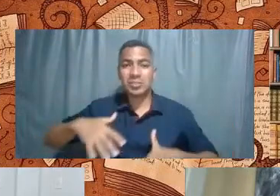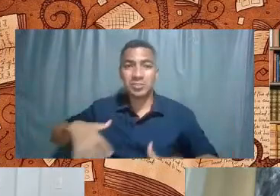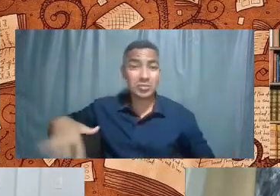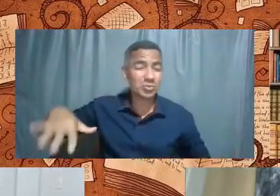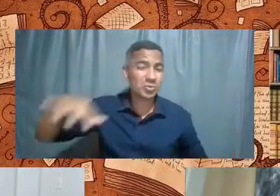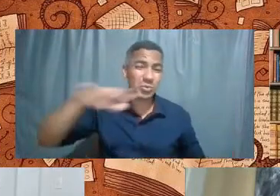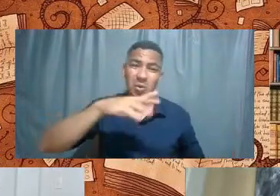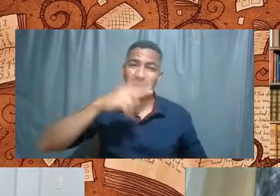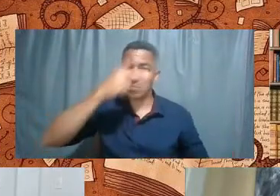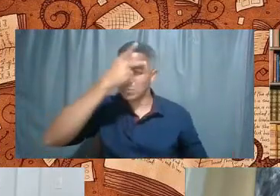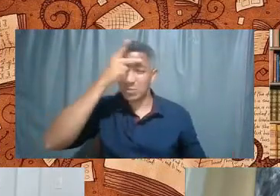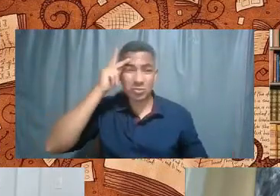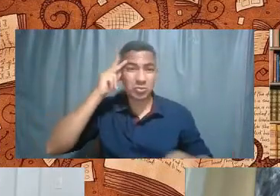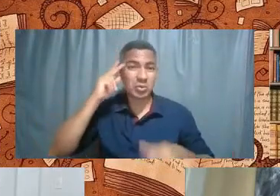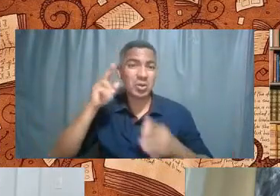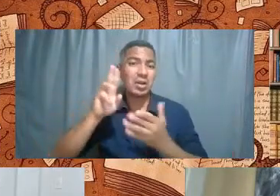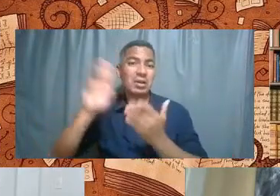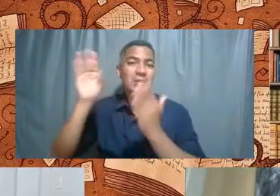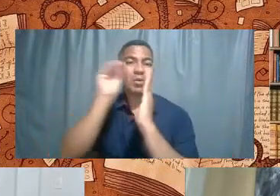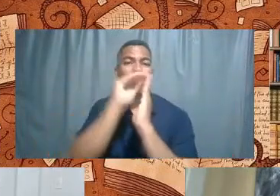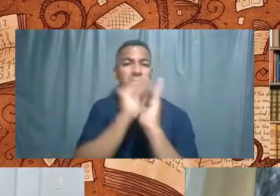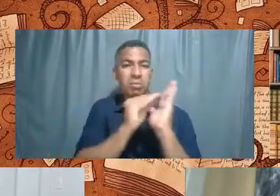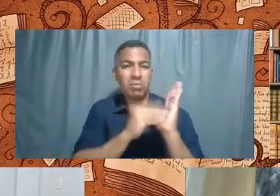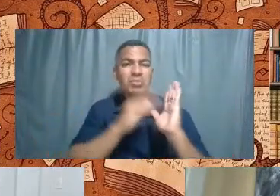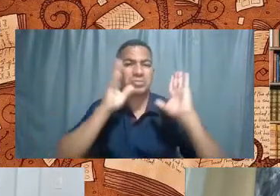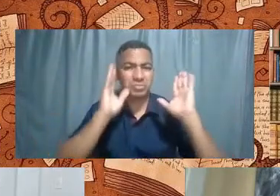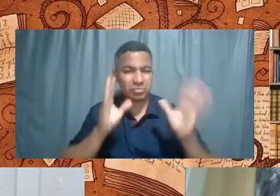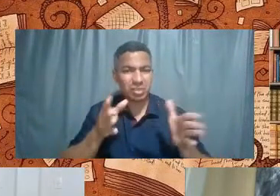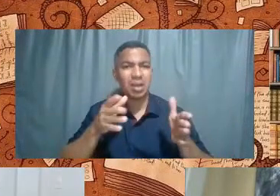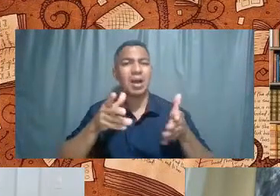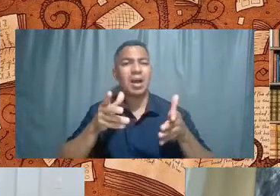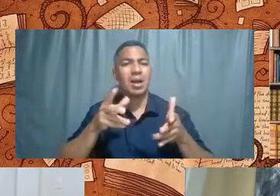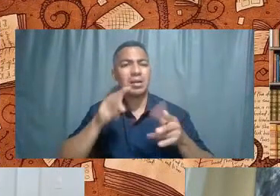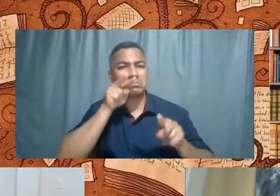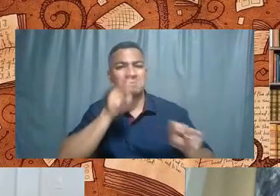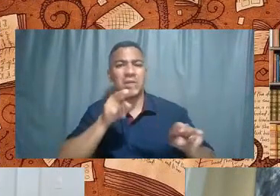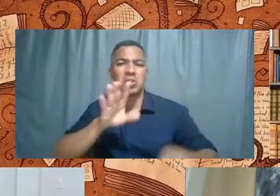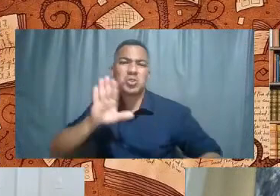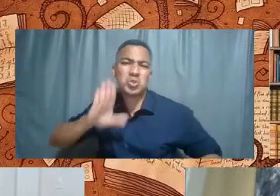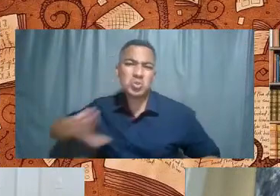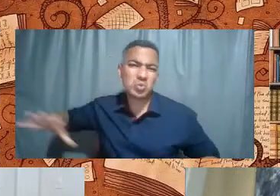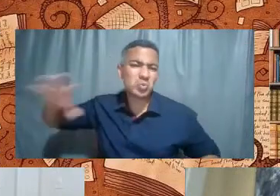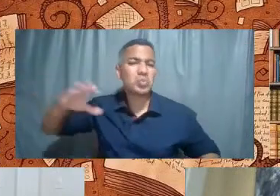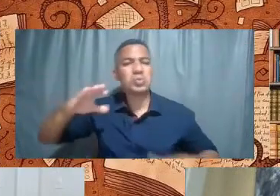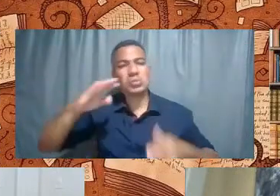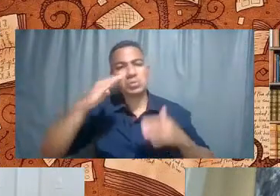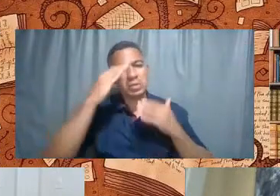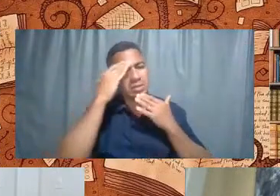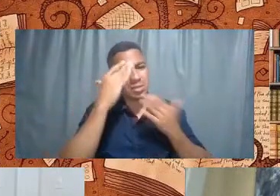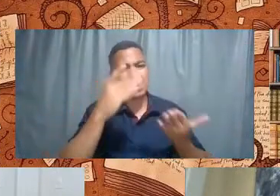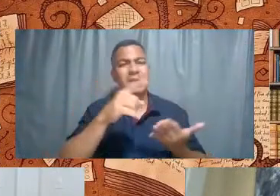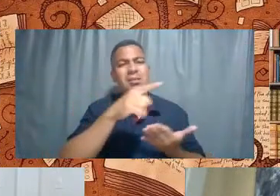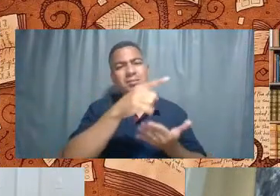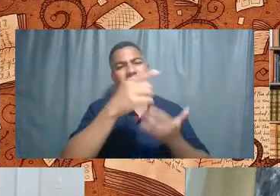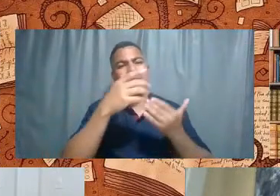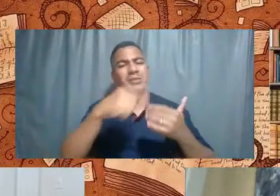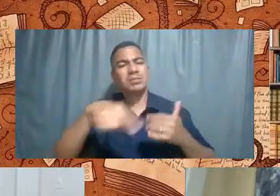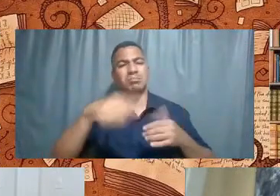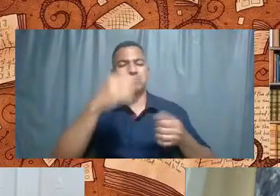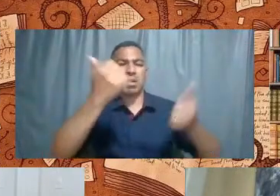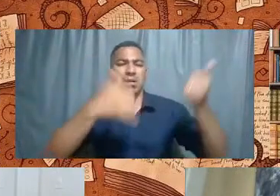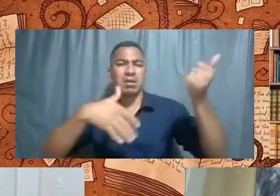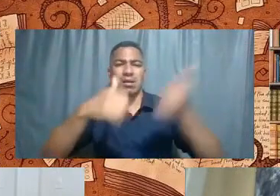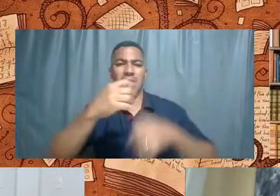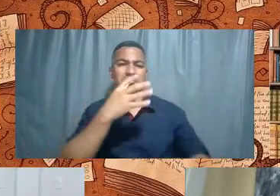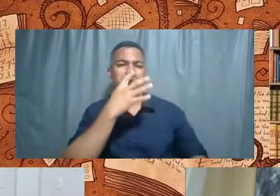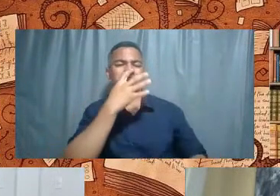inscritos, isso está bem caracterizado e bem materializado. O senhor nos encantou a todos e terminou com um